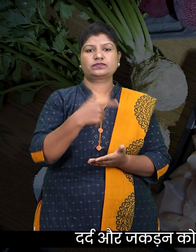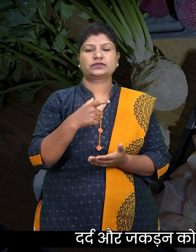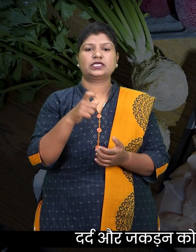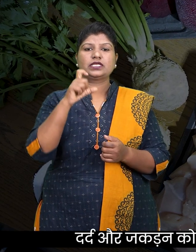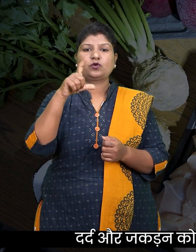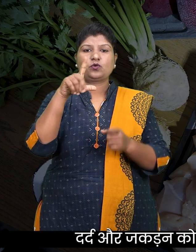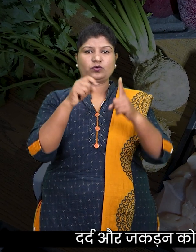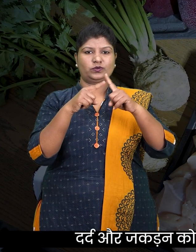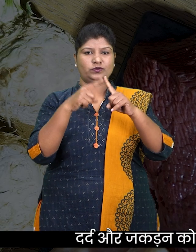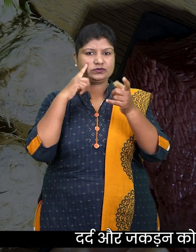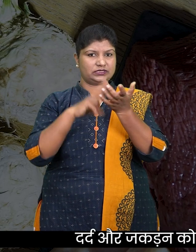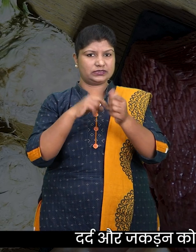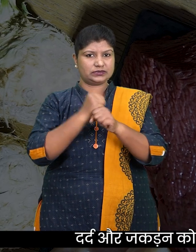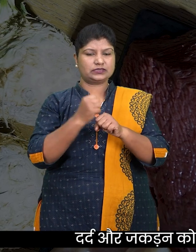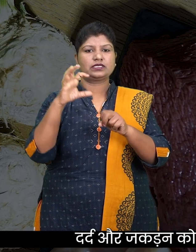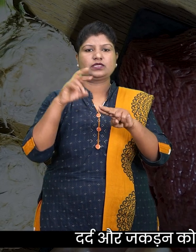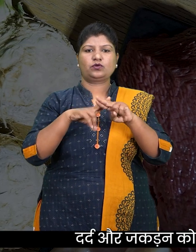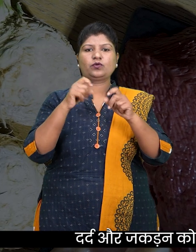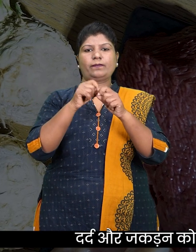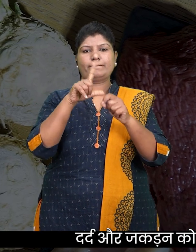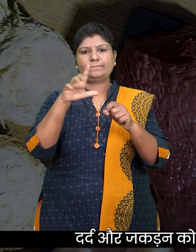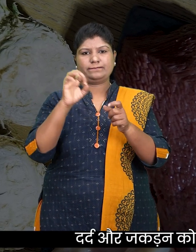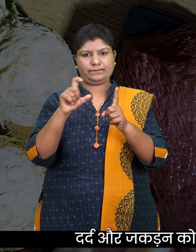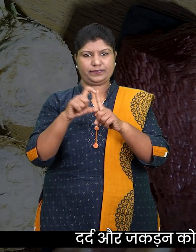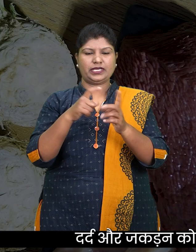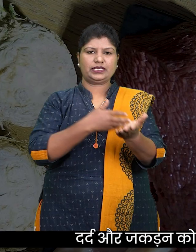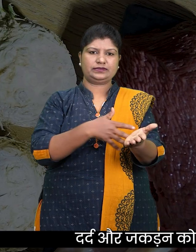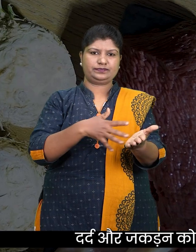रक्त के थक्के जमने में मदद करता है।